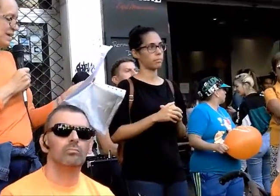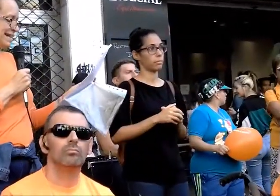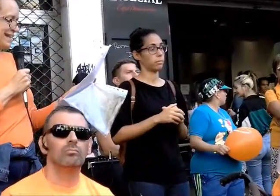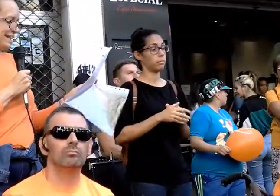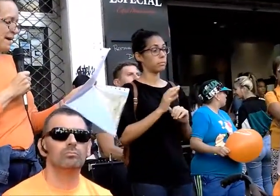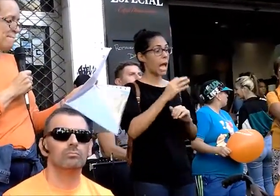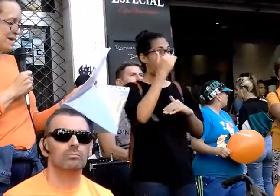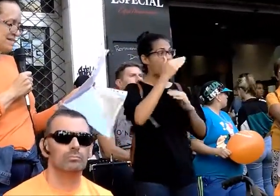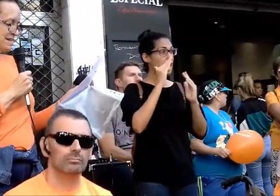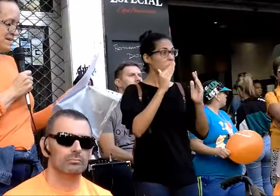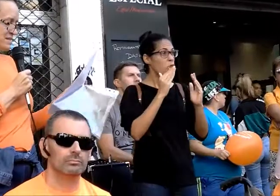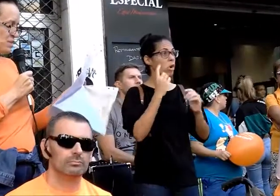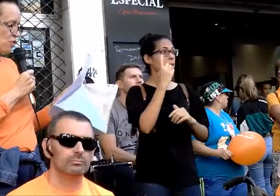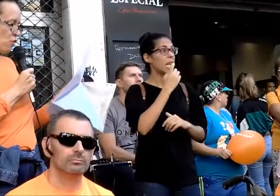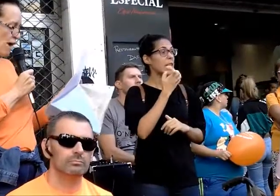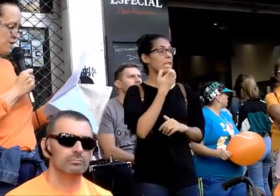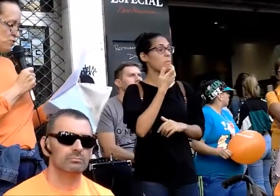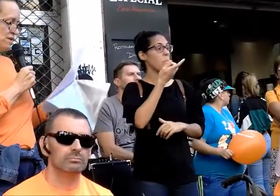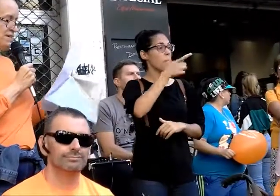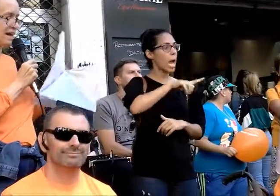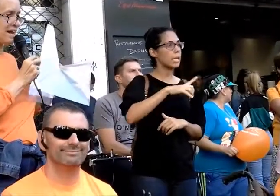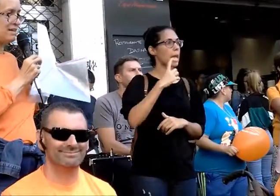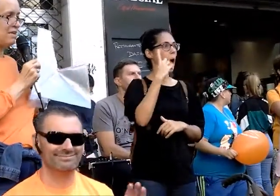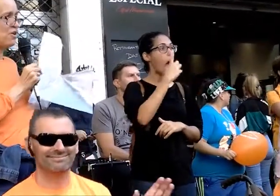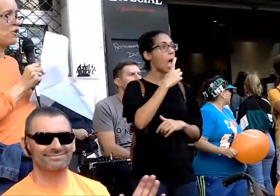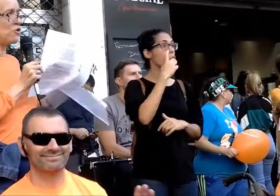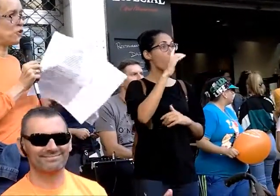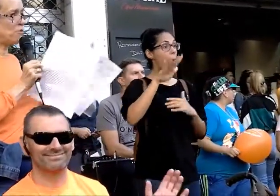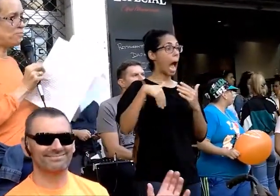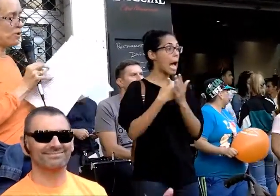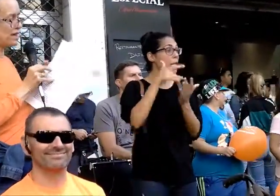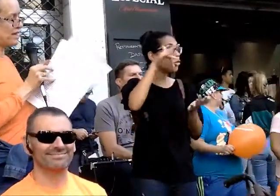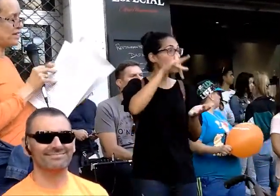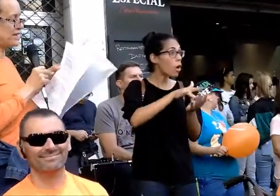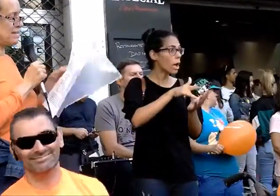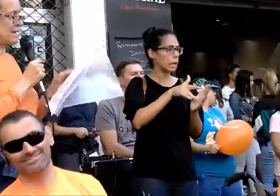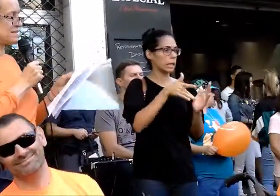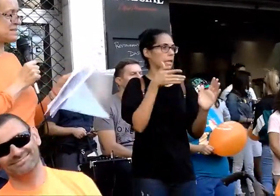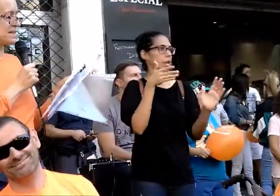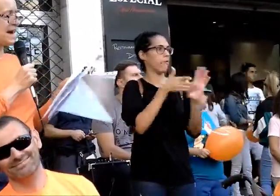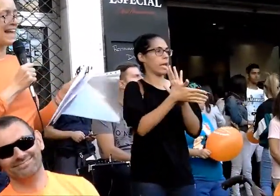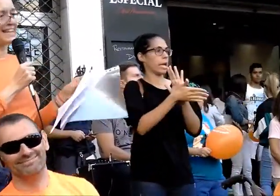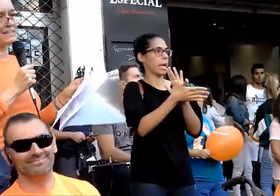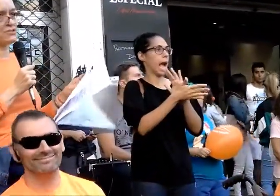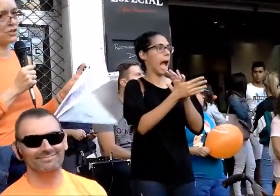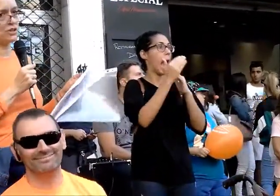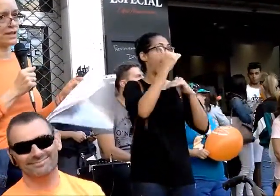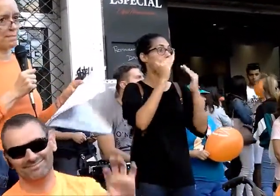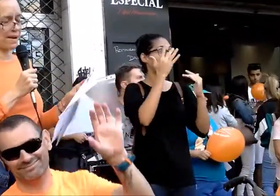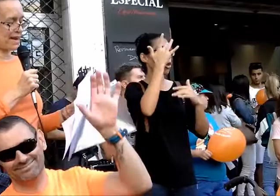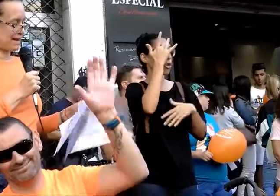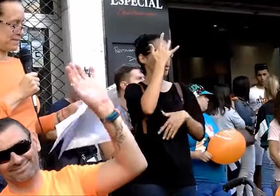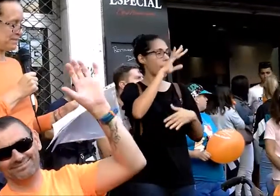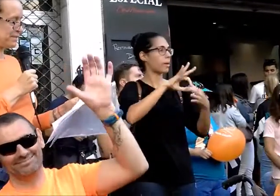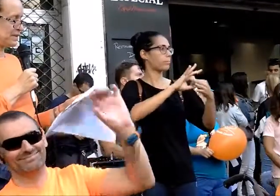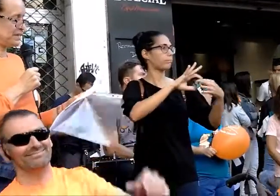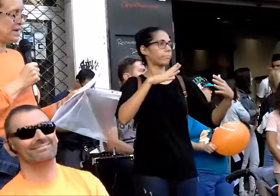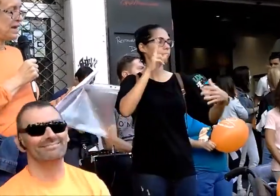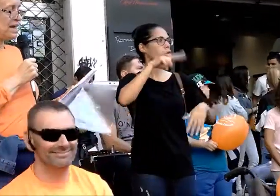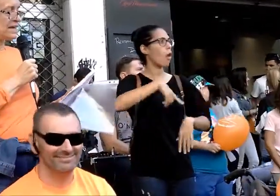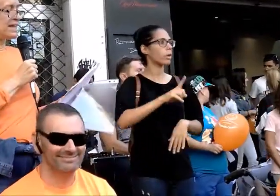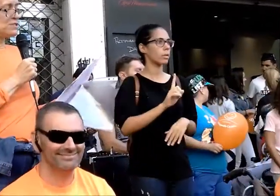atención que tarda meses o años en llegar no puede llamarse atención temprana.